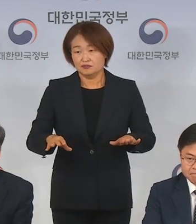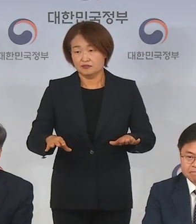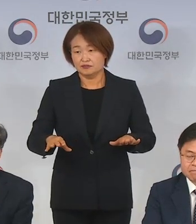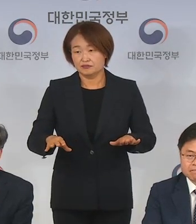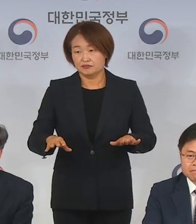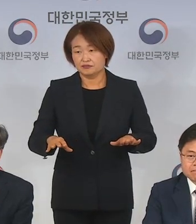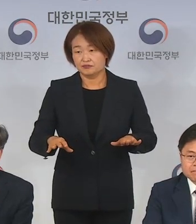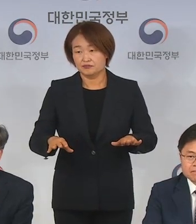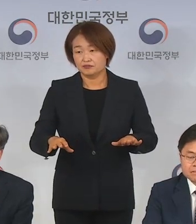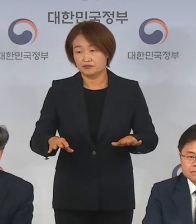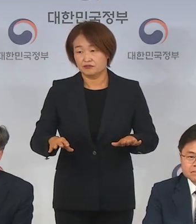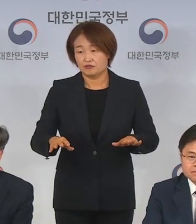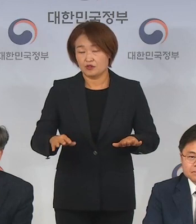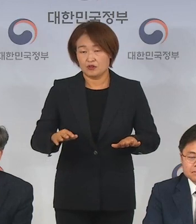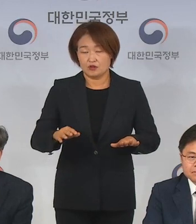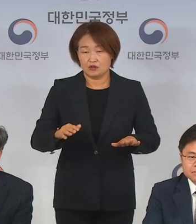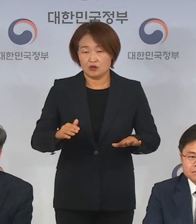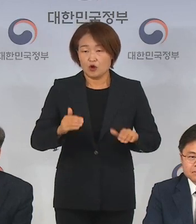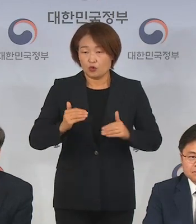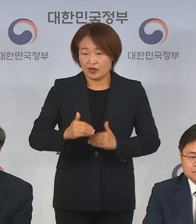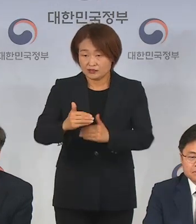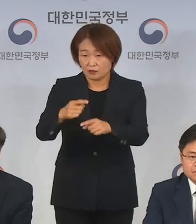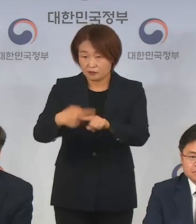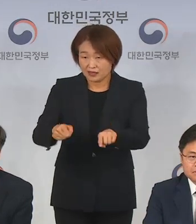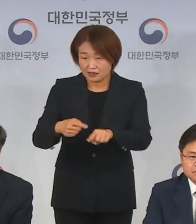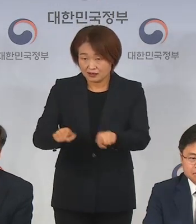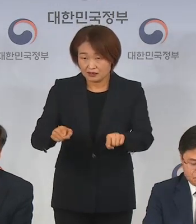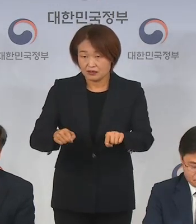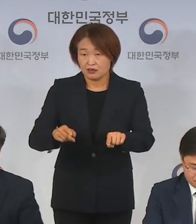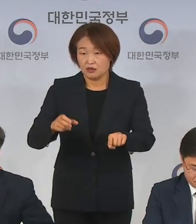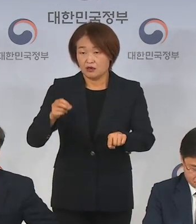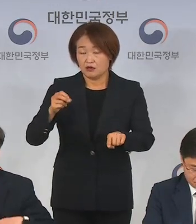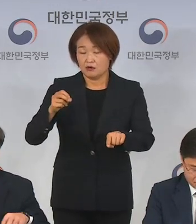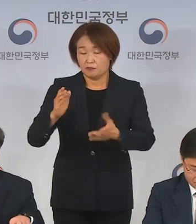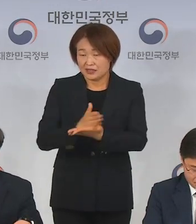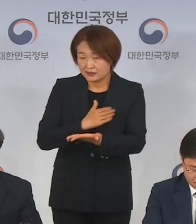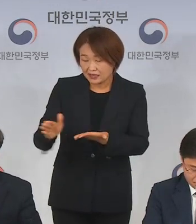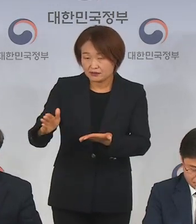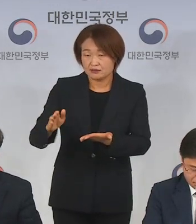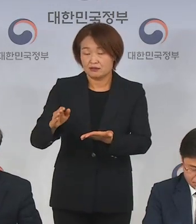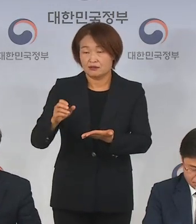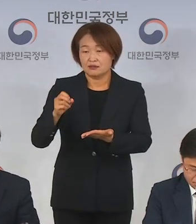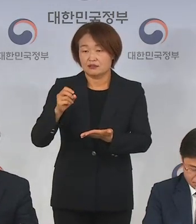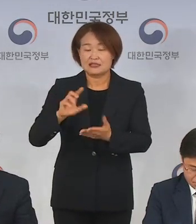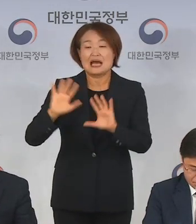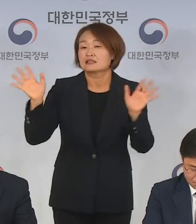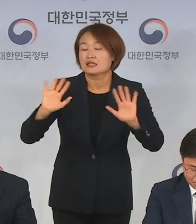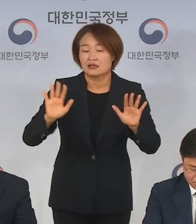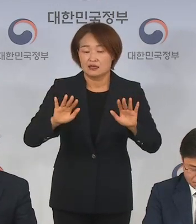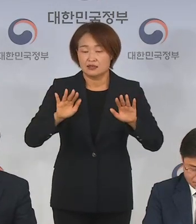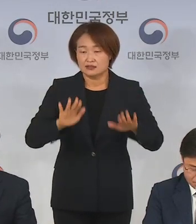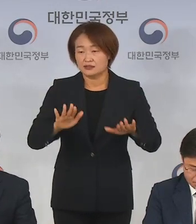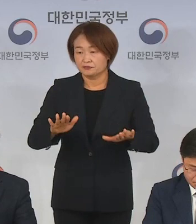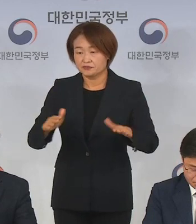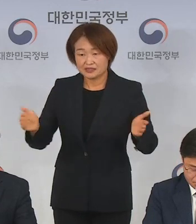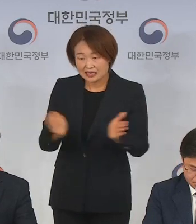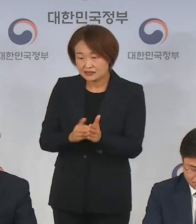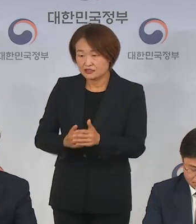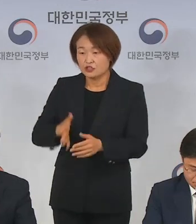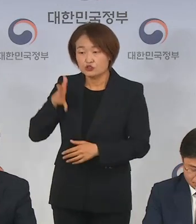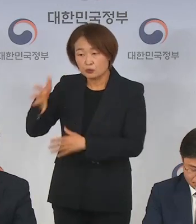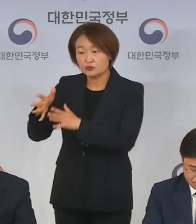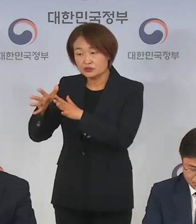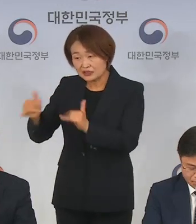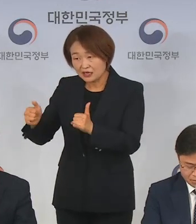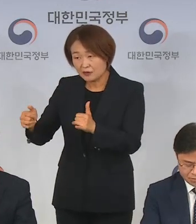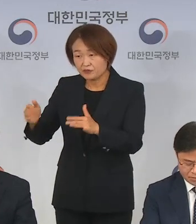어떤 최종적인 의사결정이나 그 과정을 판단하는 게 아니고 이 해당 전문가들이 지금까지 해온 작업을 현장에 가서